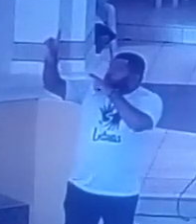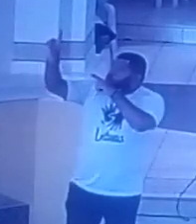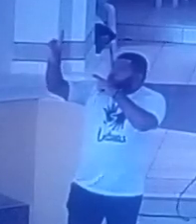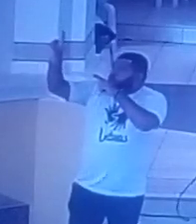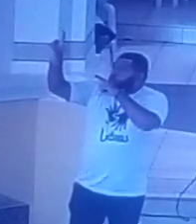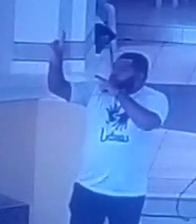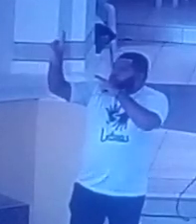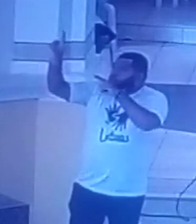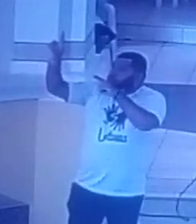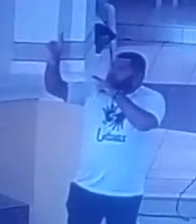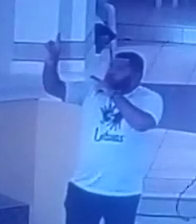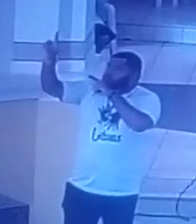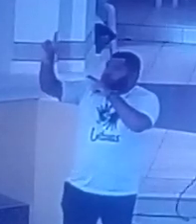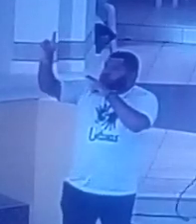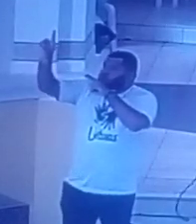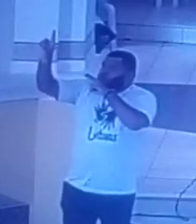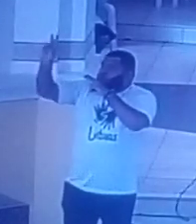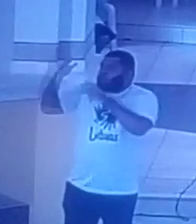nós ter